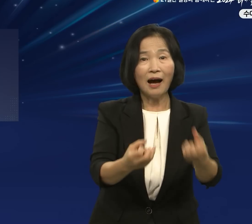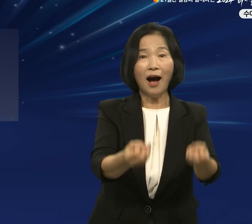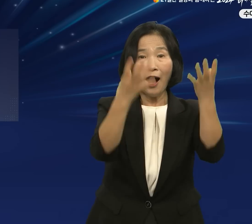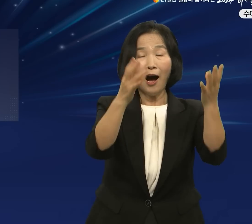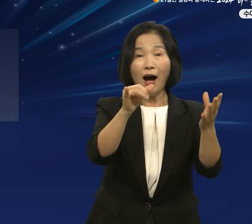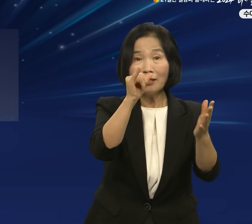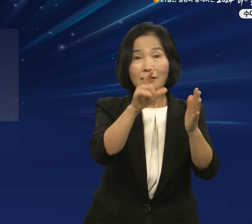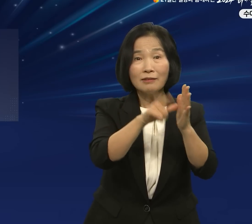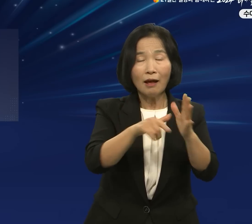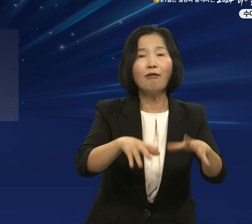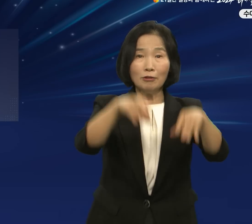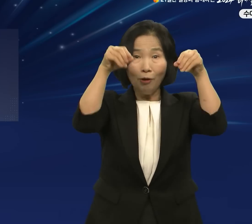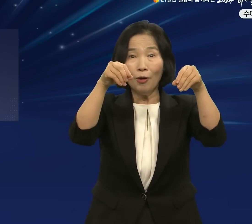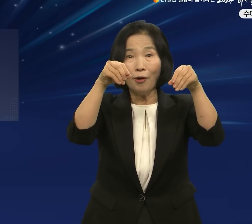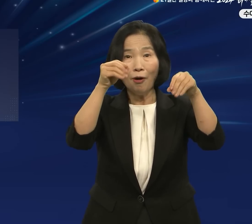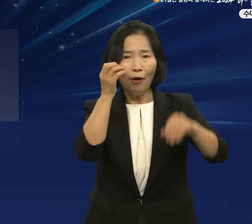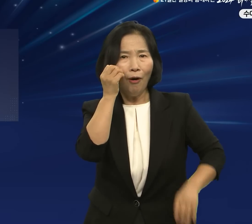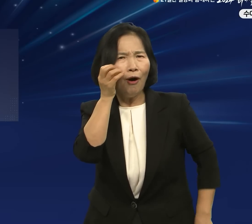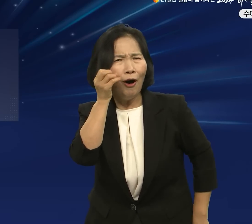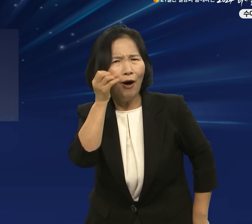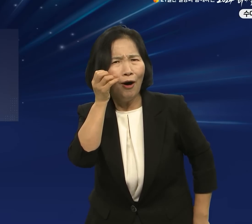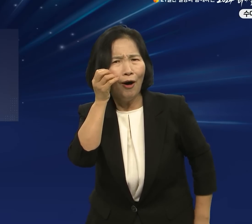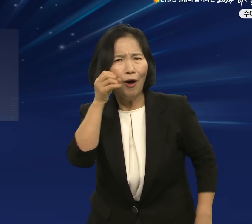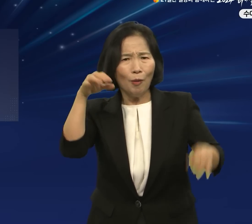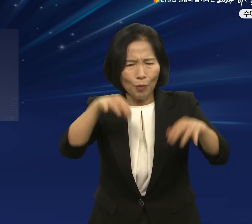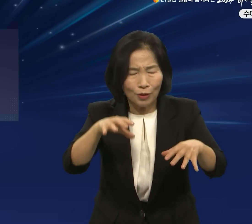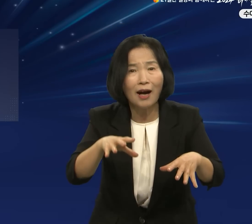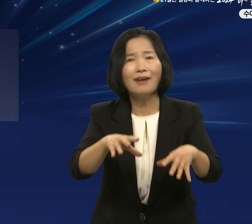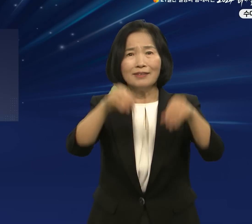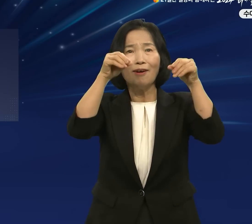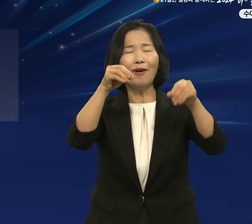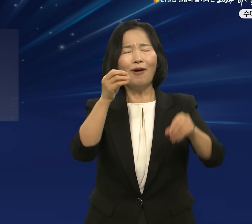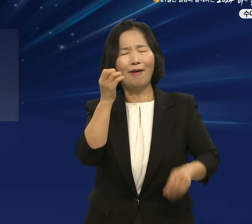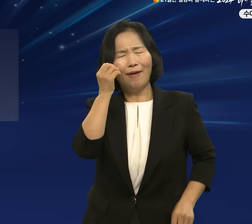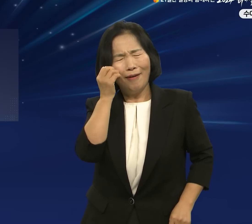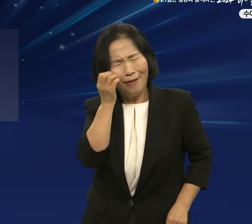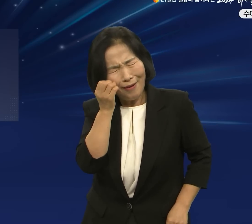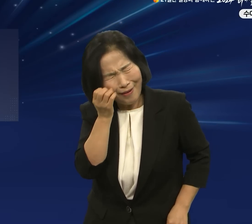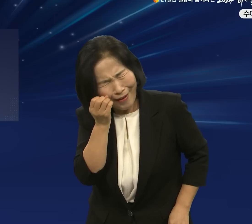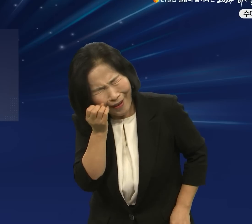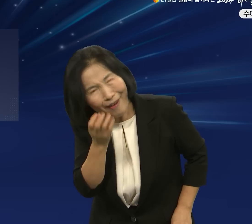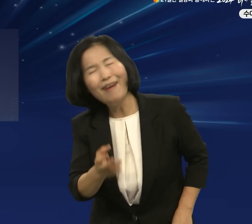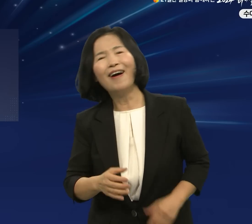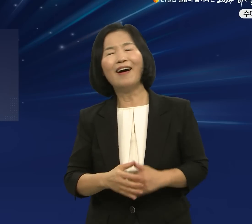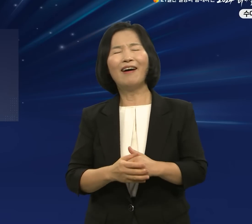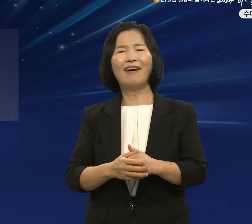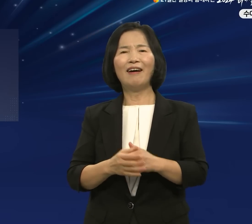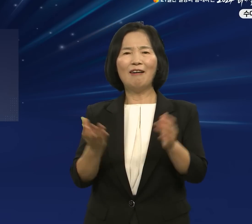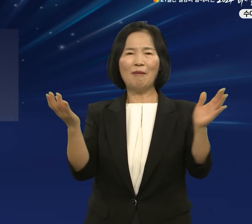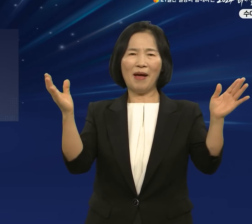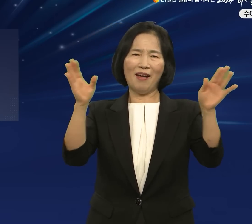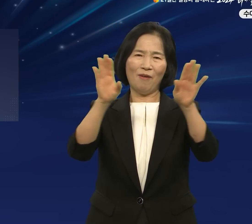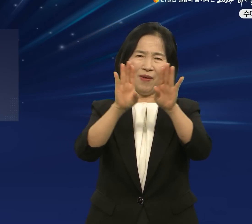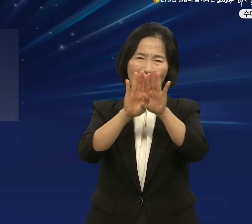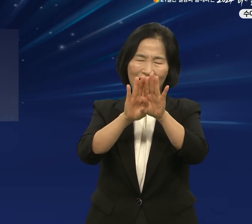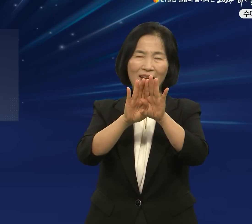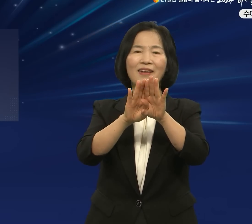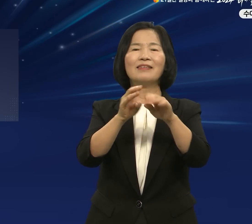기막힌 날씨 속에서 진행을 했습니다. 폐예배 설교를 부탁받았습니다. 마가복음